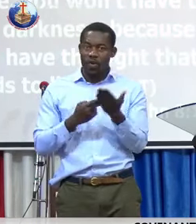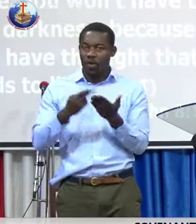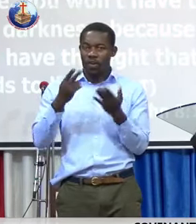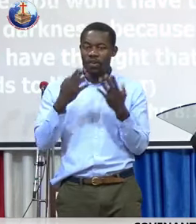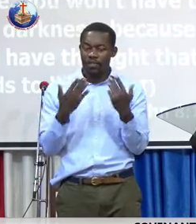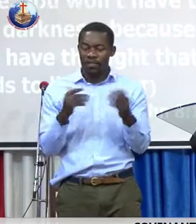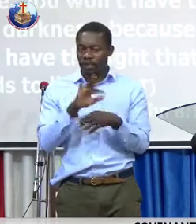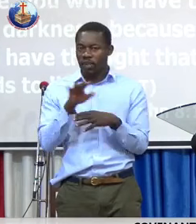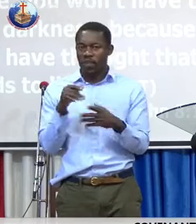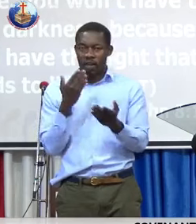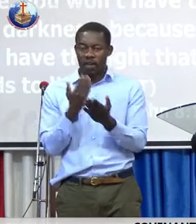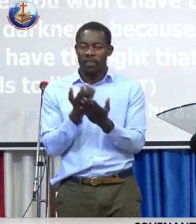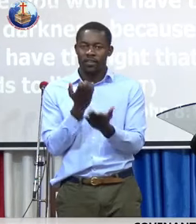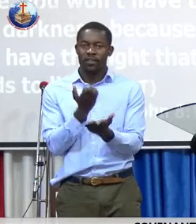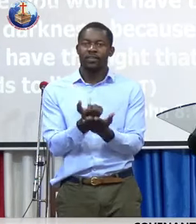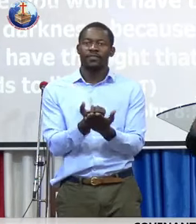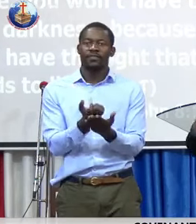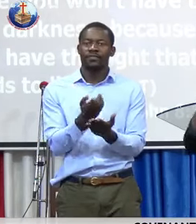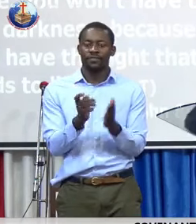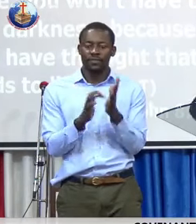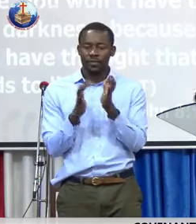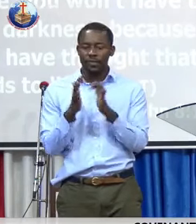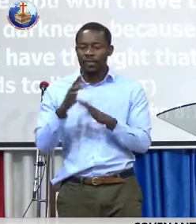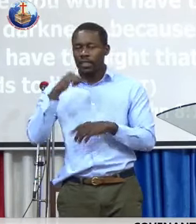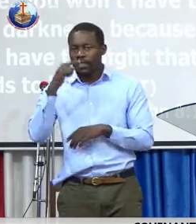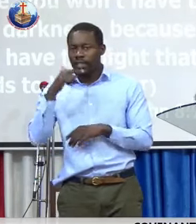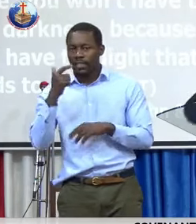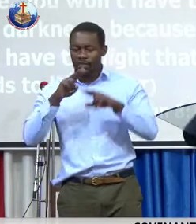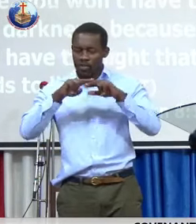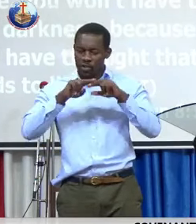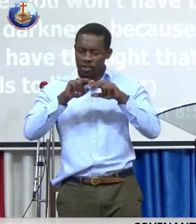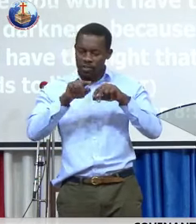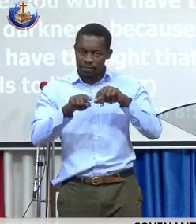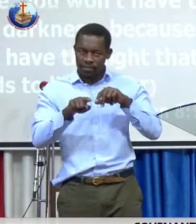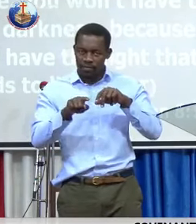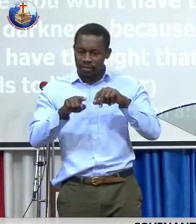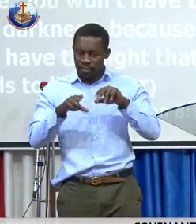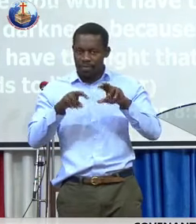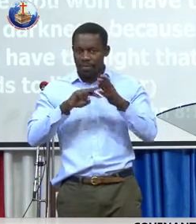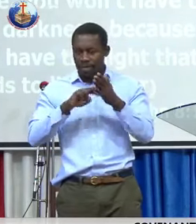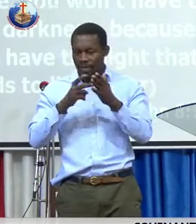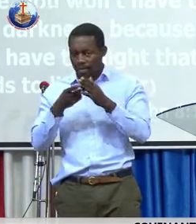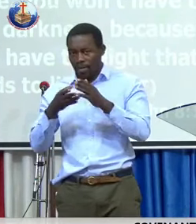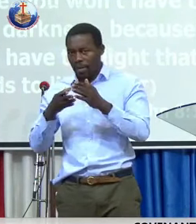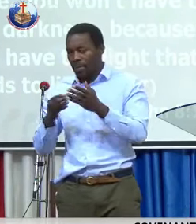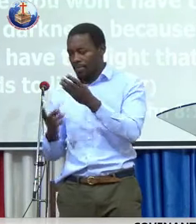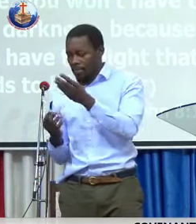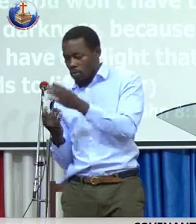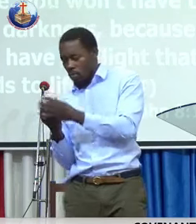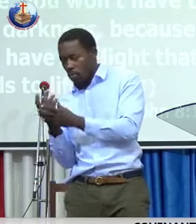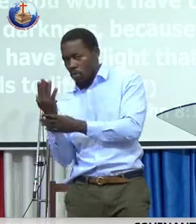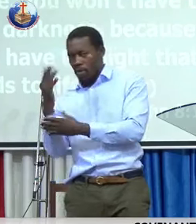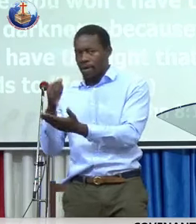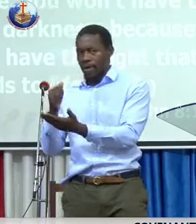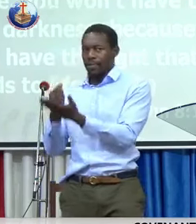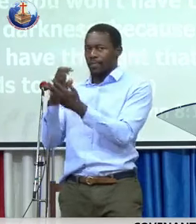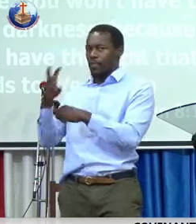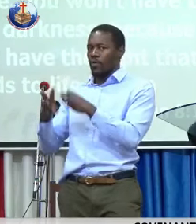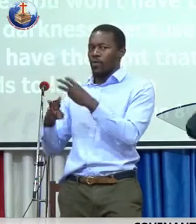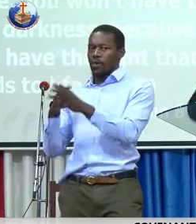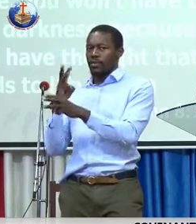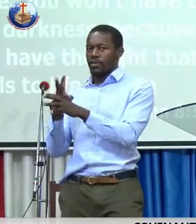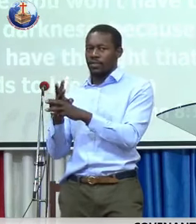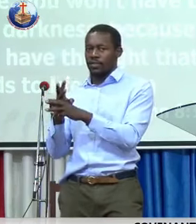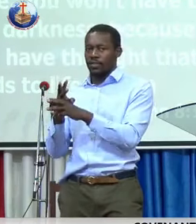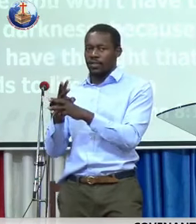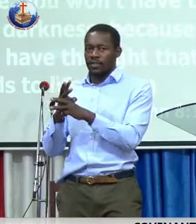So being salt he caused the righteous things to grow in that instance. Kwa hivyo akiwa chumvi akasababisha vitu vya utakatifu vikue wakati